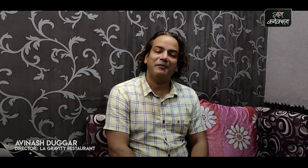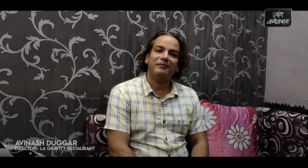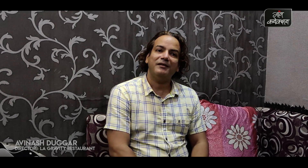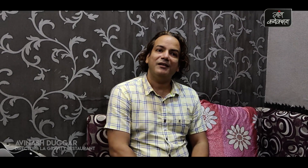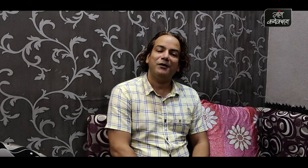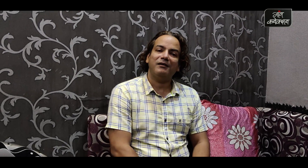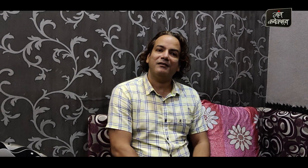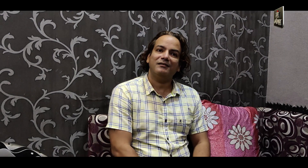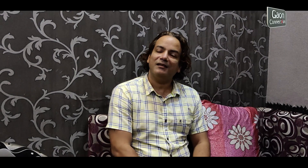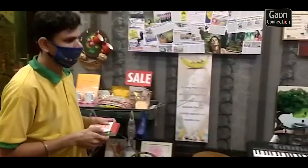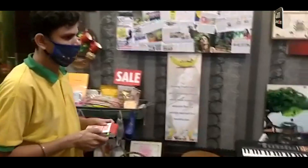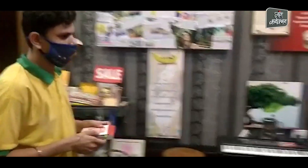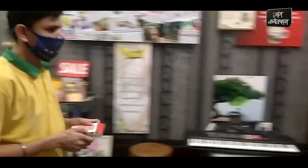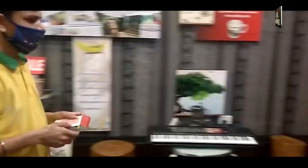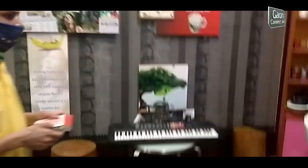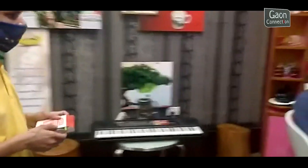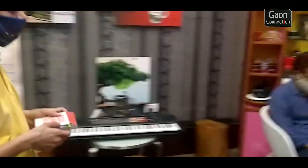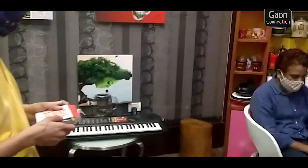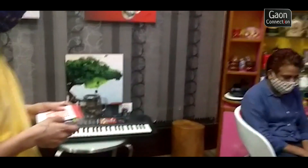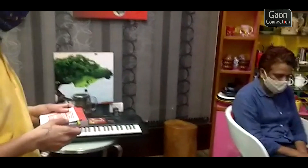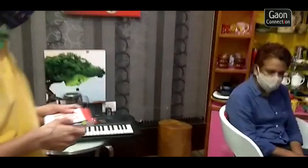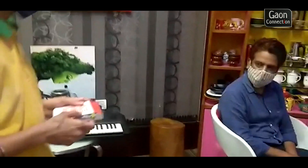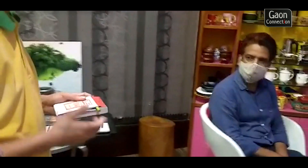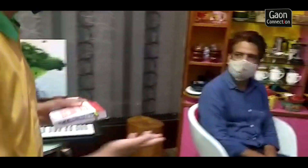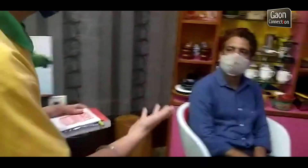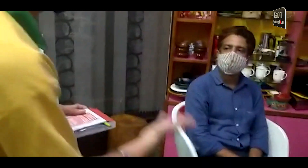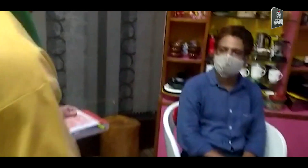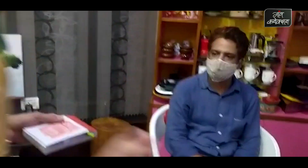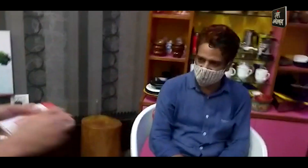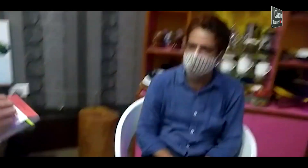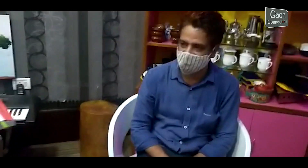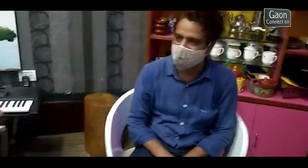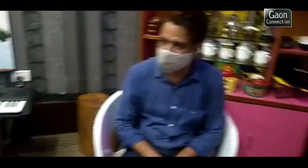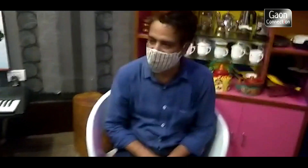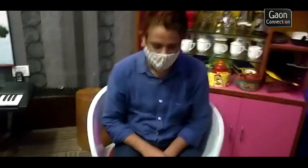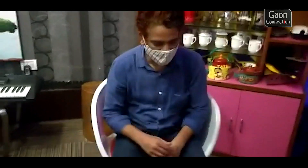हैं हम, और हर साल इंक्रीमेंट करते करते आज हमारी टीम की एवरेज सैलरी